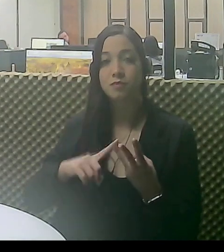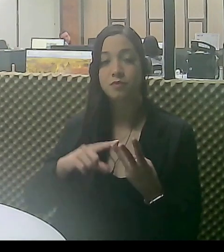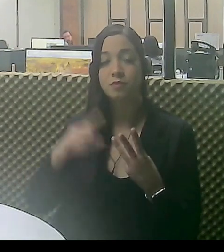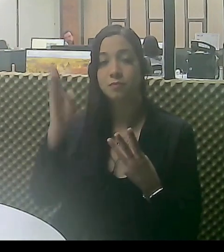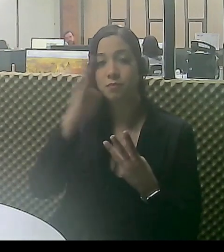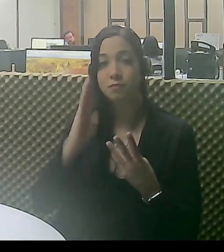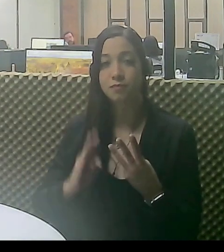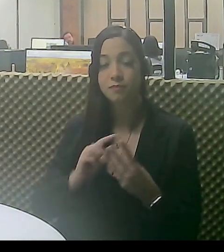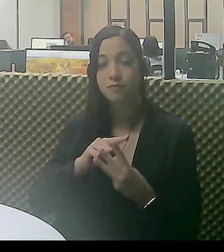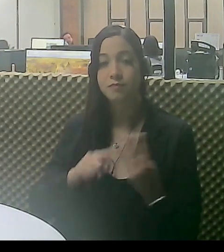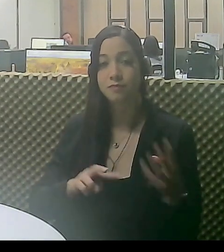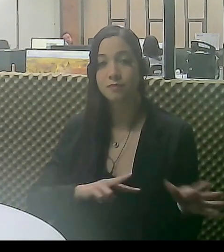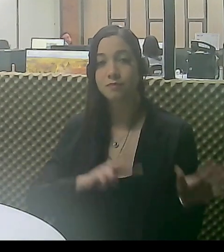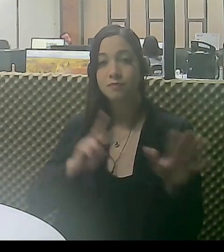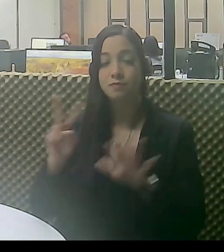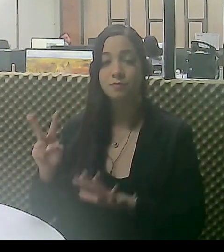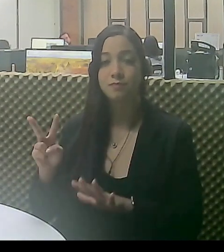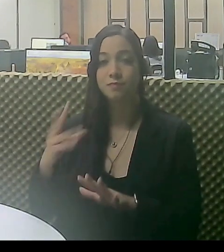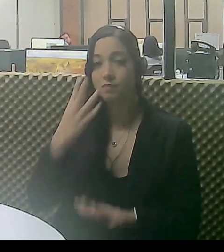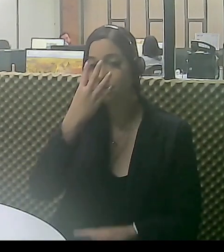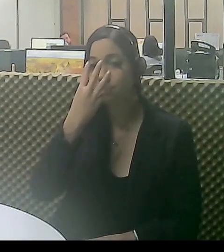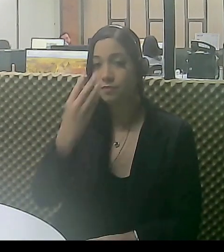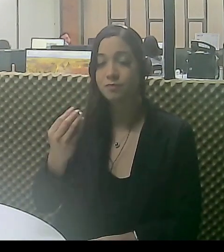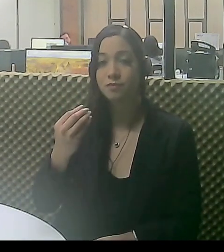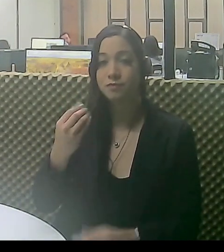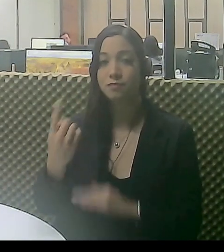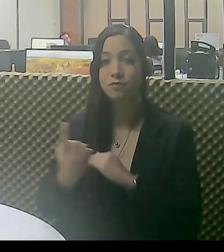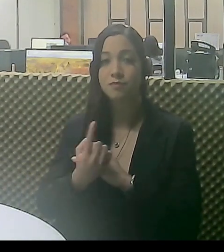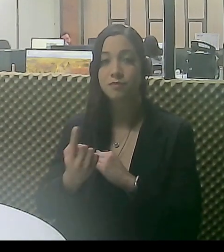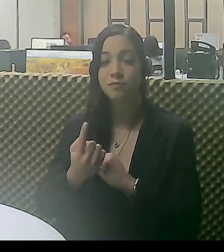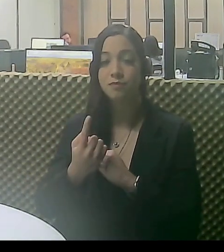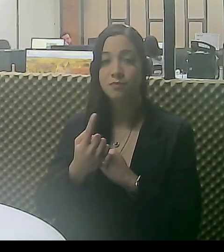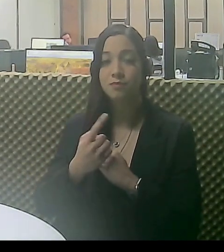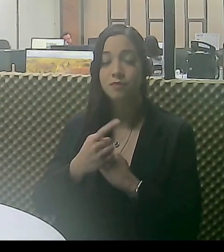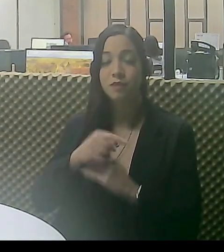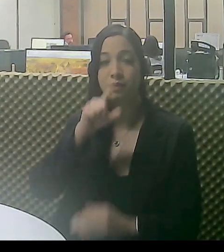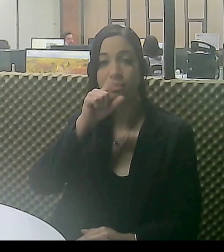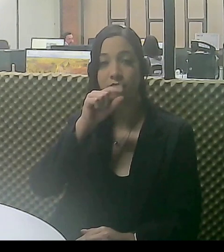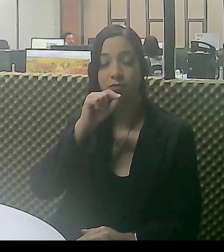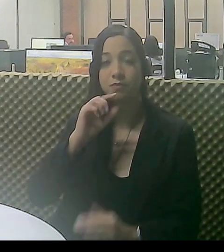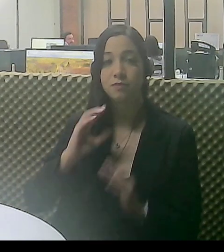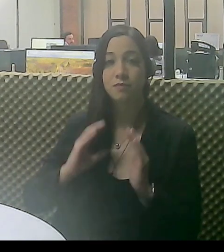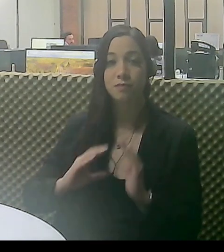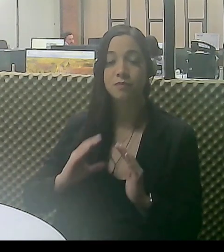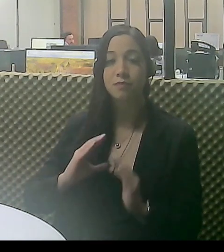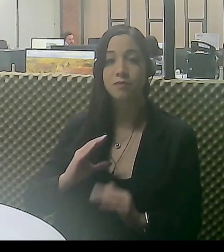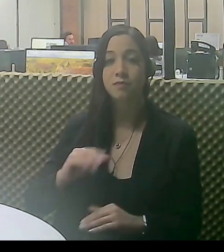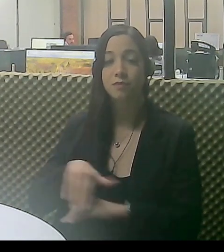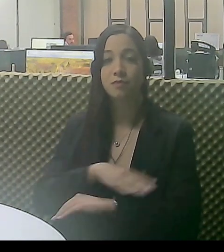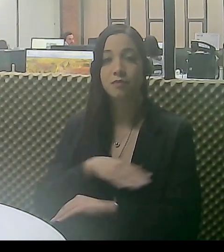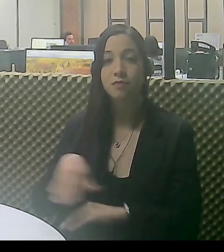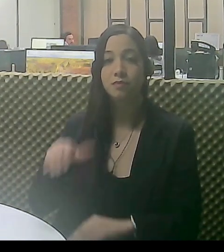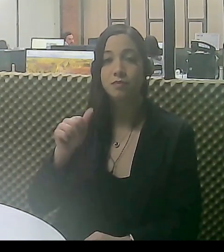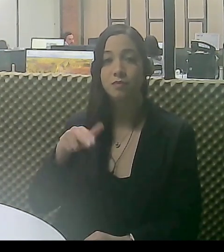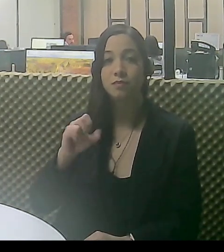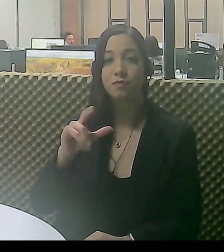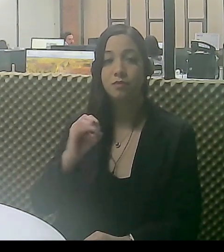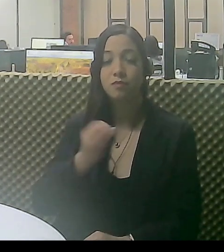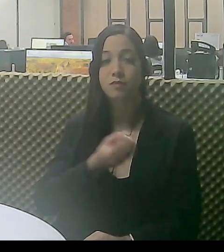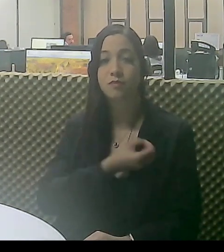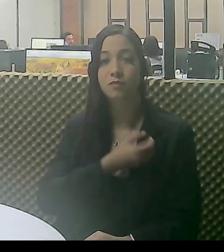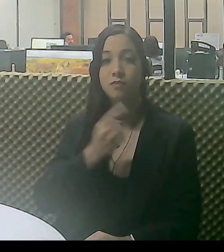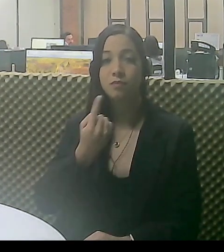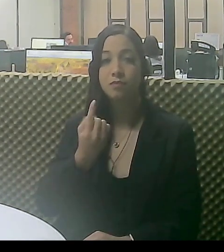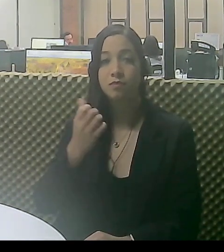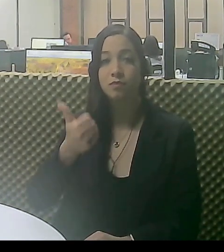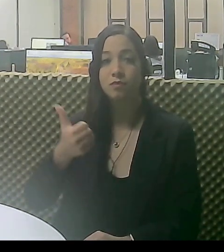Brasil. Nesta semana, por exemplo, a van atenderá os consumidores no Pátio Sabiá, na Avenida Anselmo Alves dos Santos, número